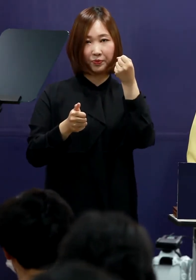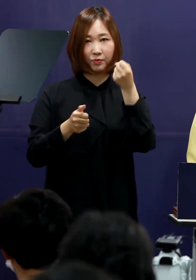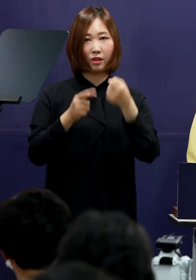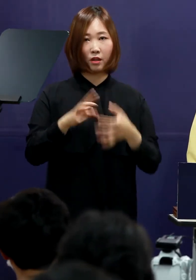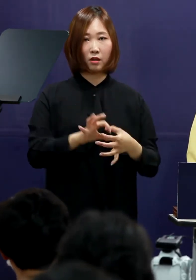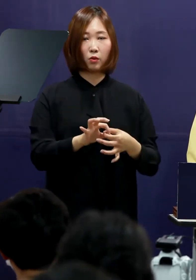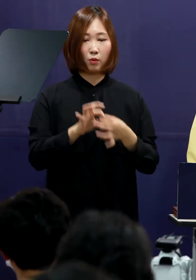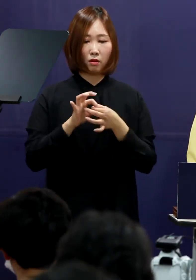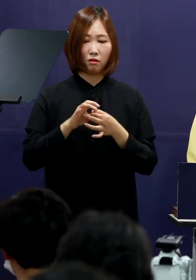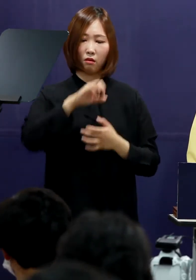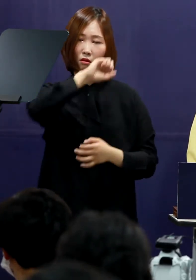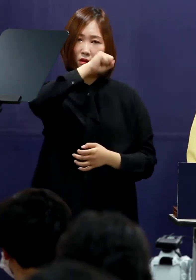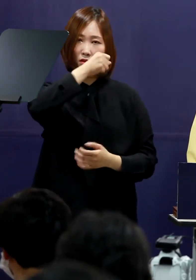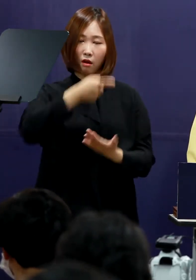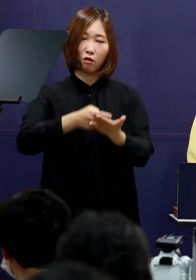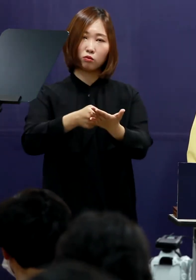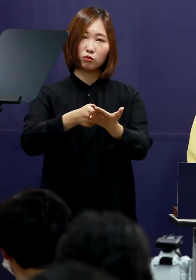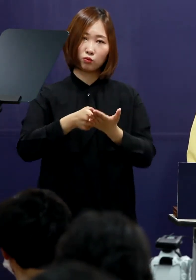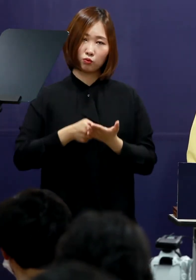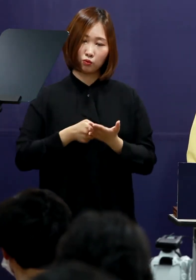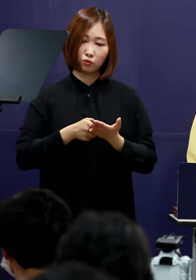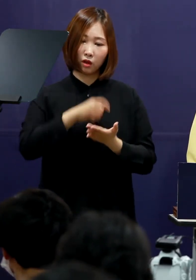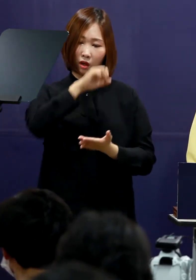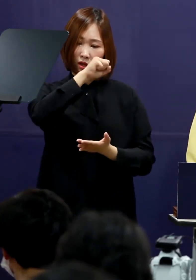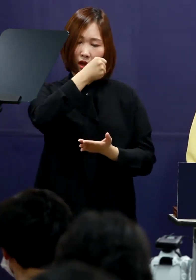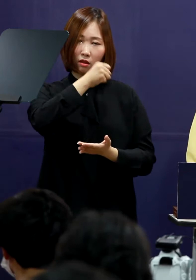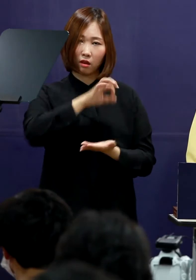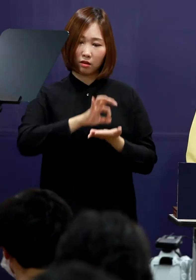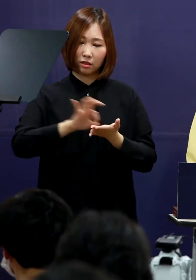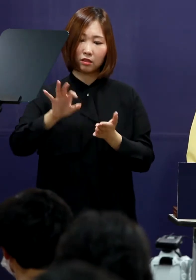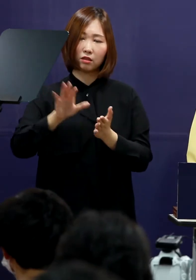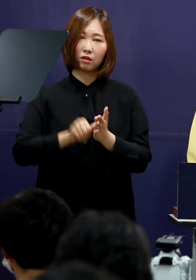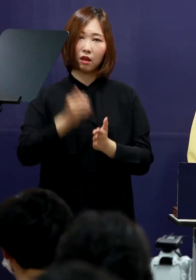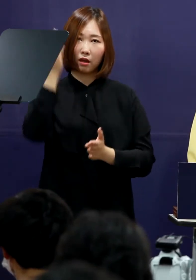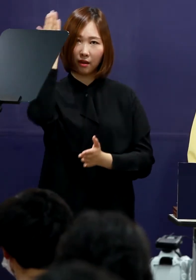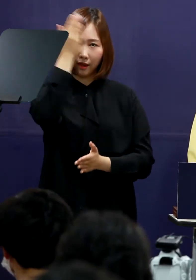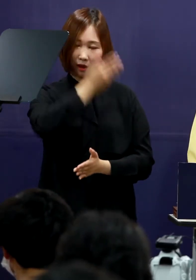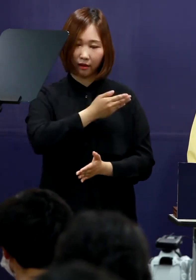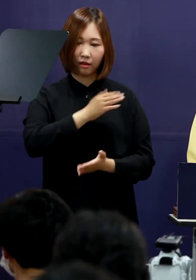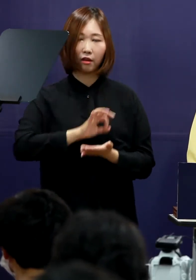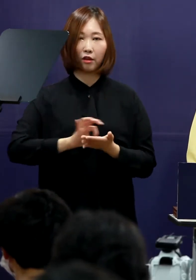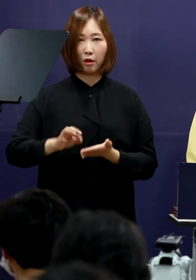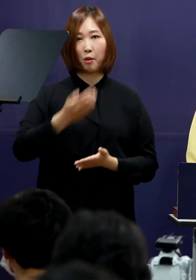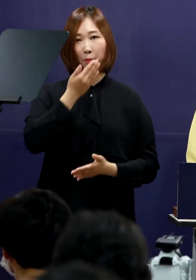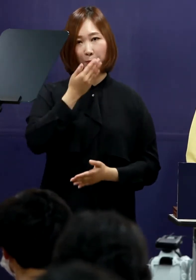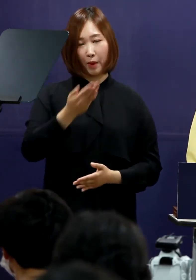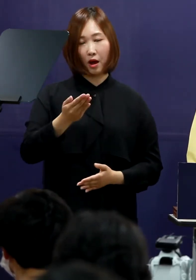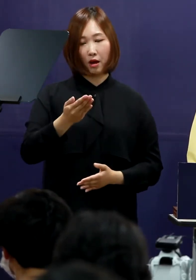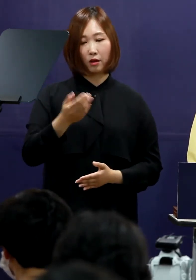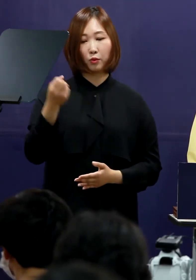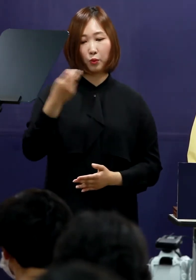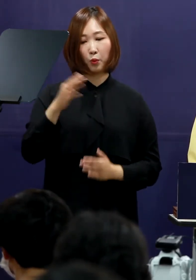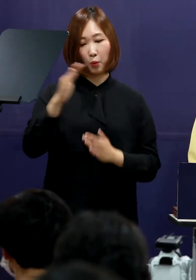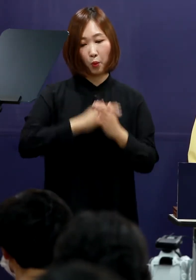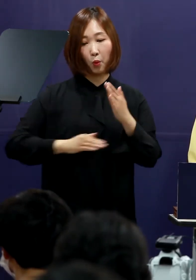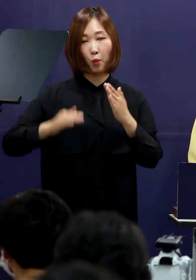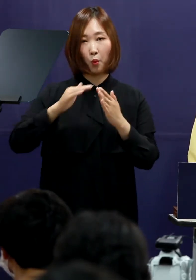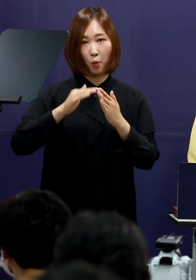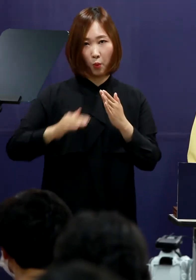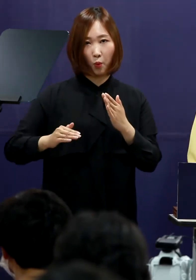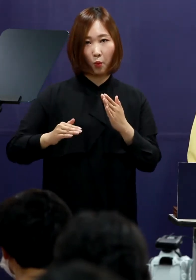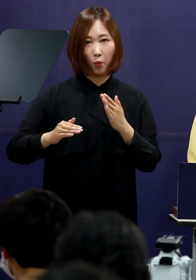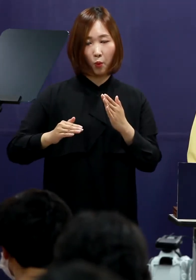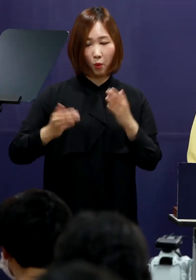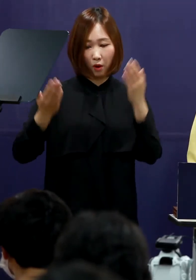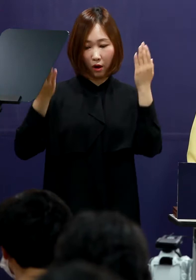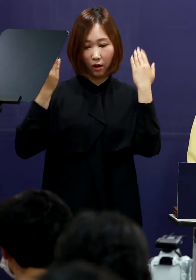통해서 예산을 절감하고 예산 집행의 투명성을 확보하는 한편 공공급식의 공공성을 확산하는 등의